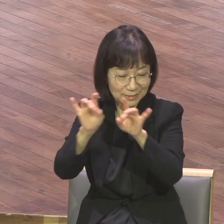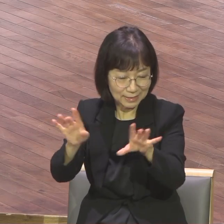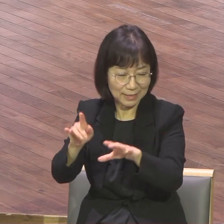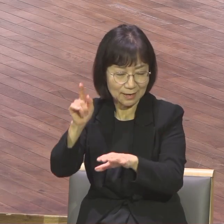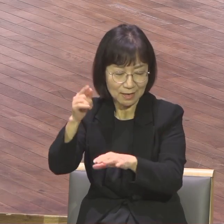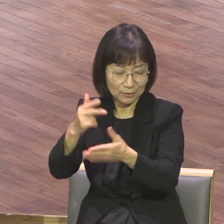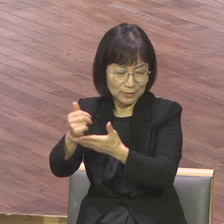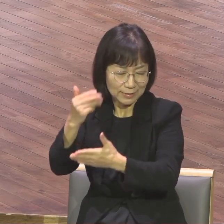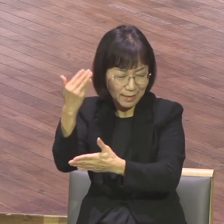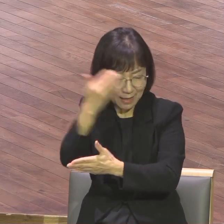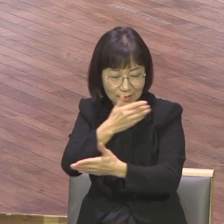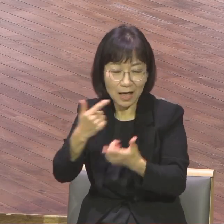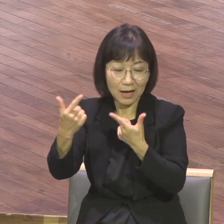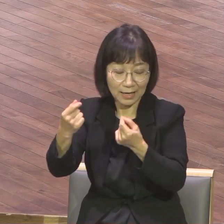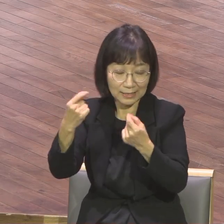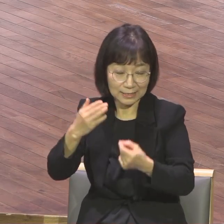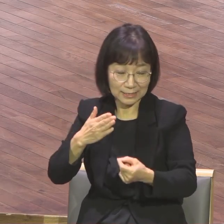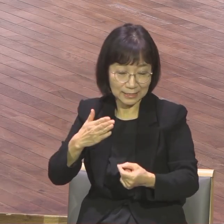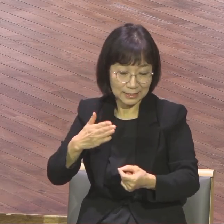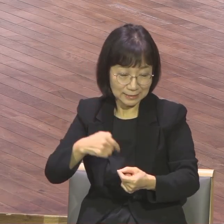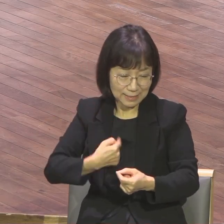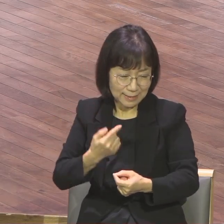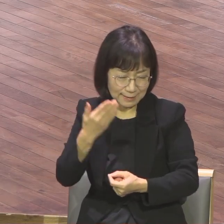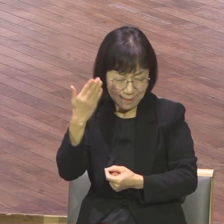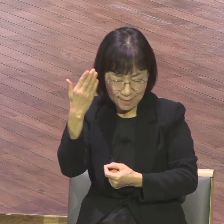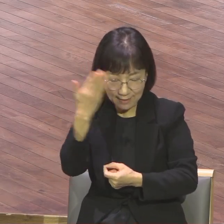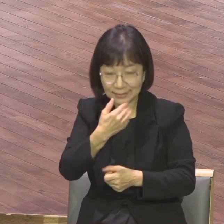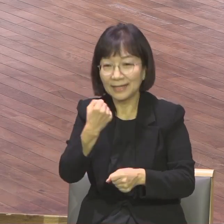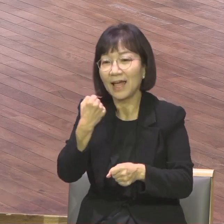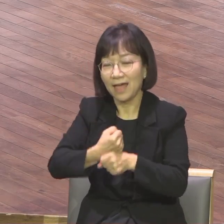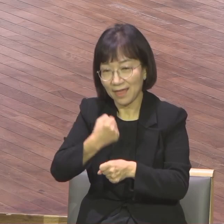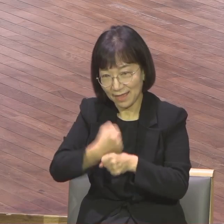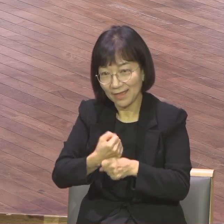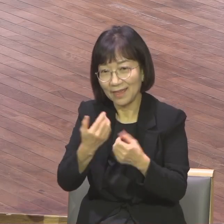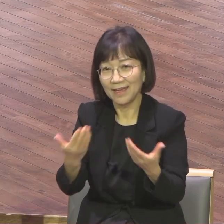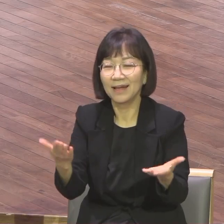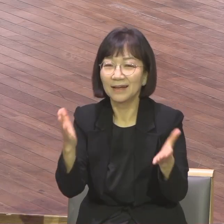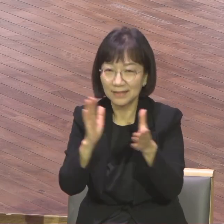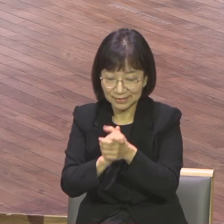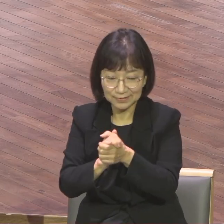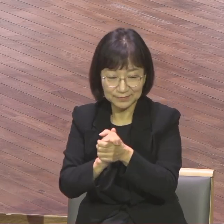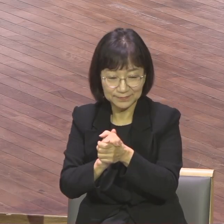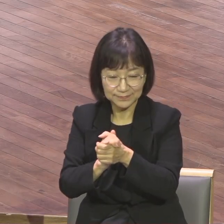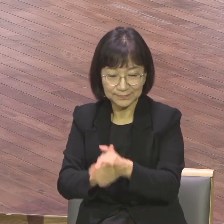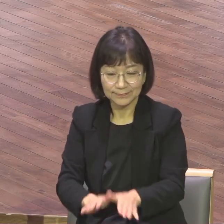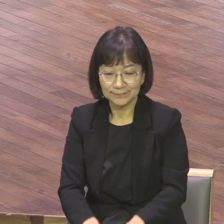그의 깨끗하심과 같이 자기를 깨끗하게 하느니라. 아멘.